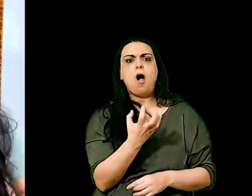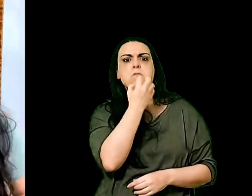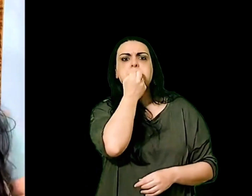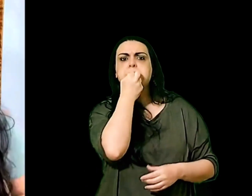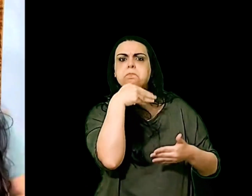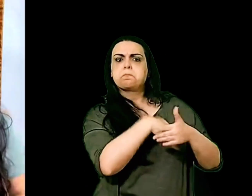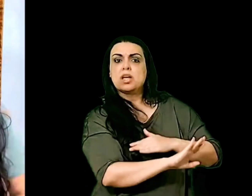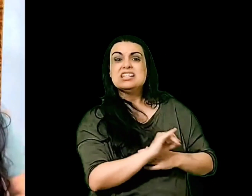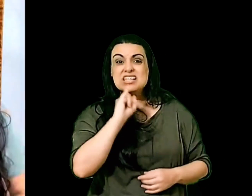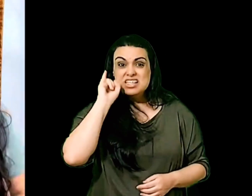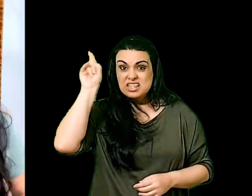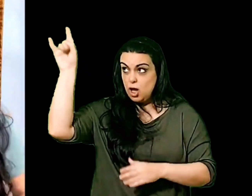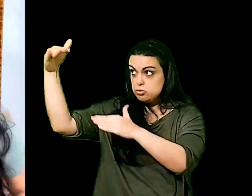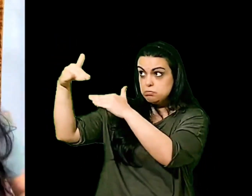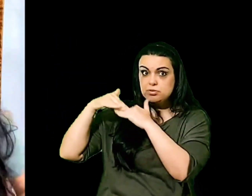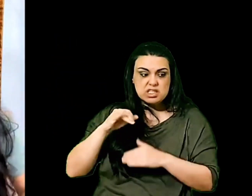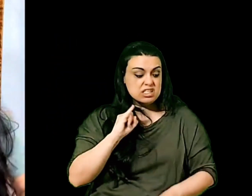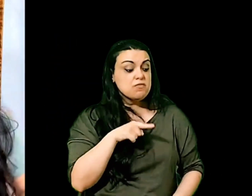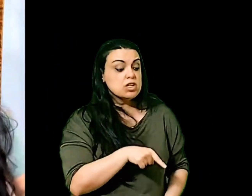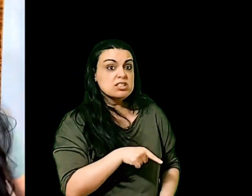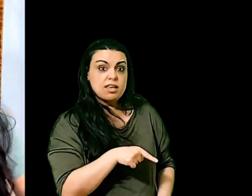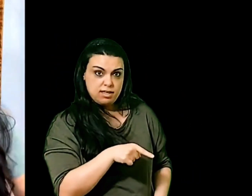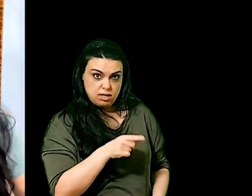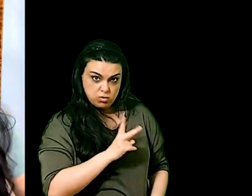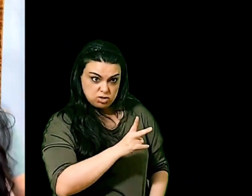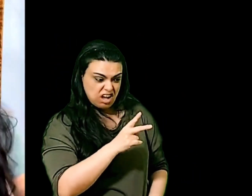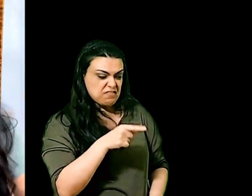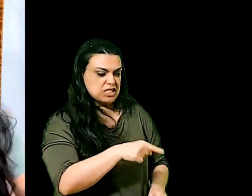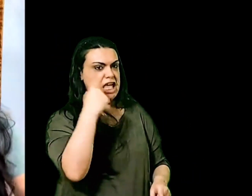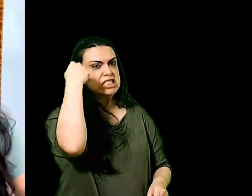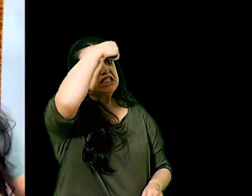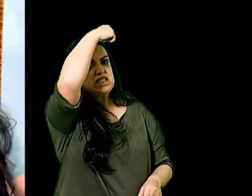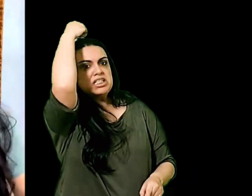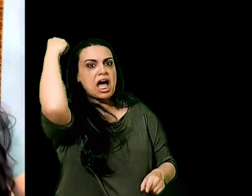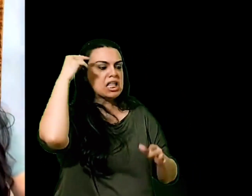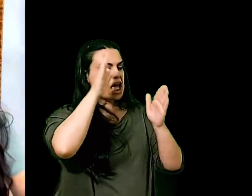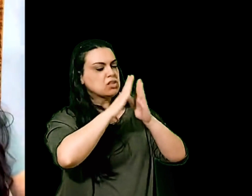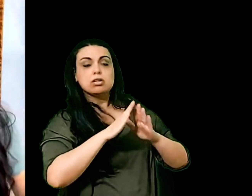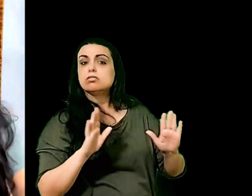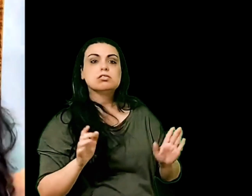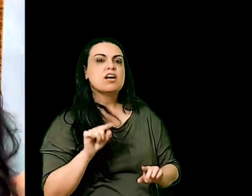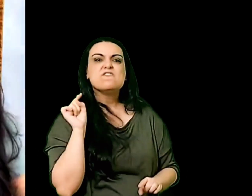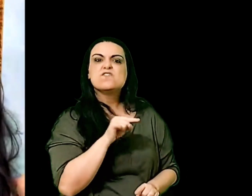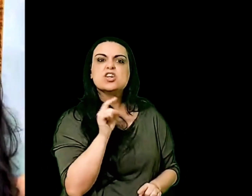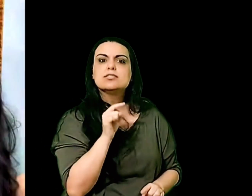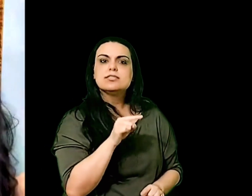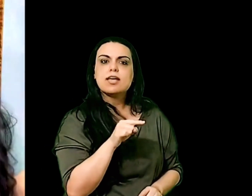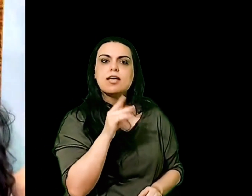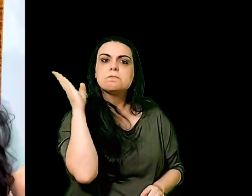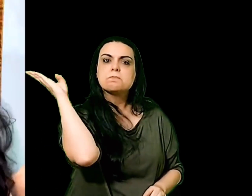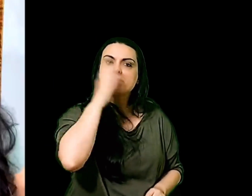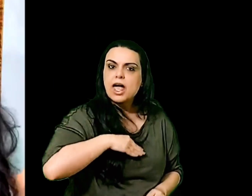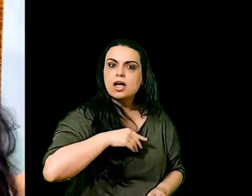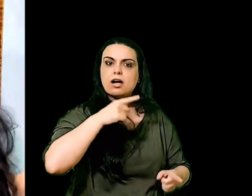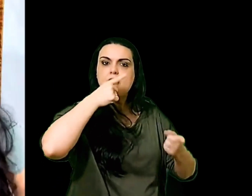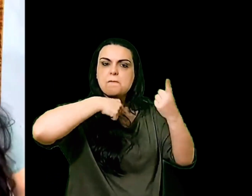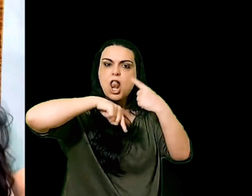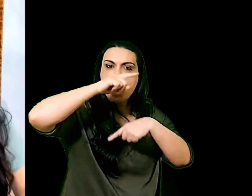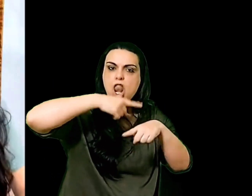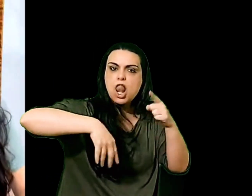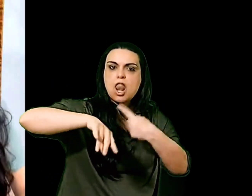para guardar isso aí para você. E ele disse, se você continuar assim, eu não vou te chamar de santa não, você não é adoradora não, você vai